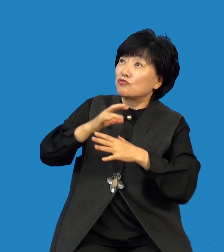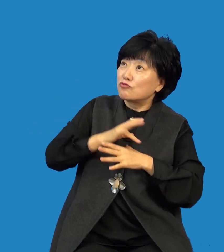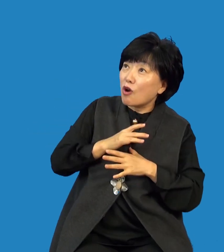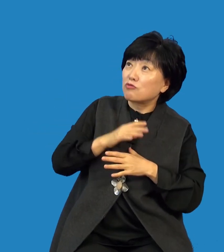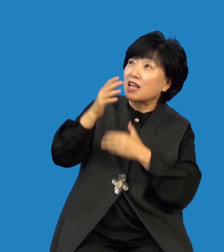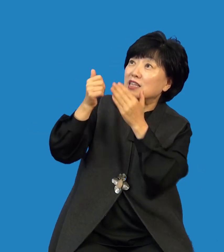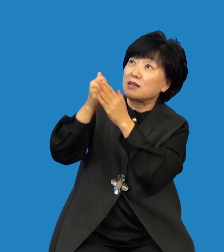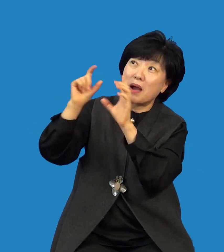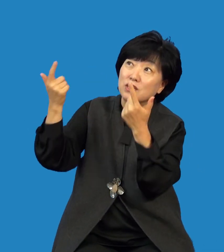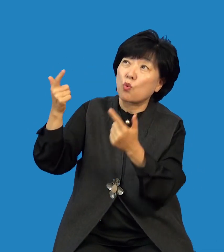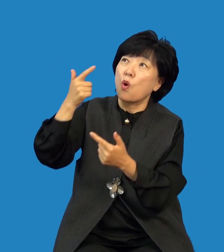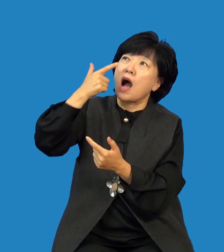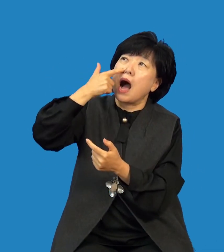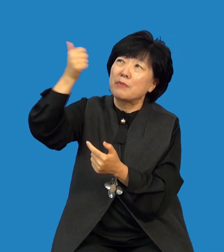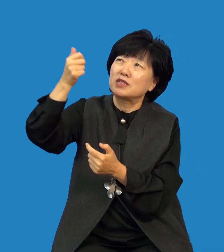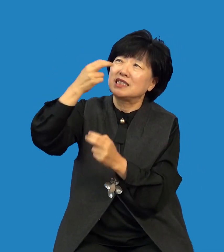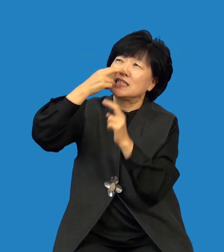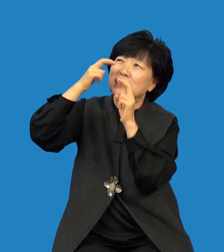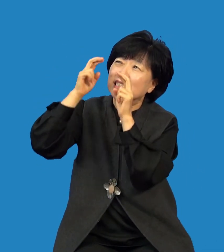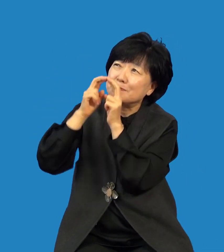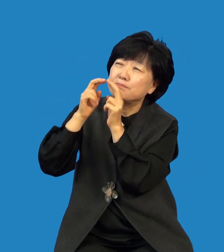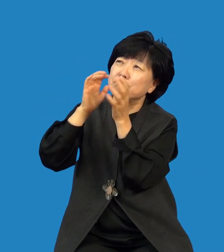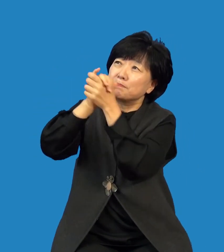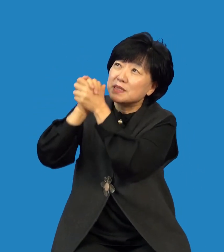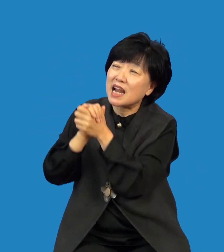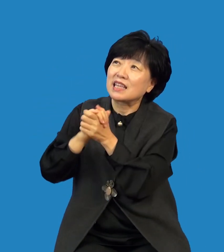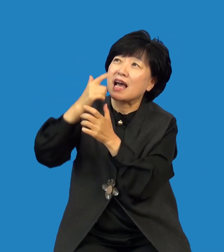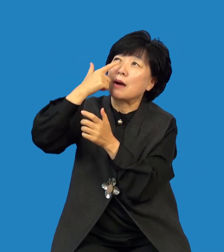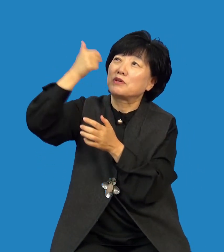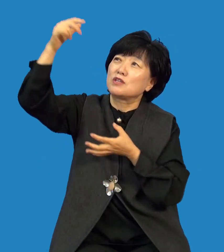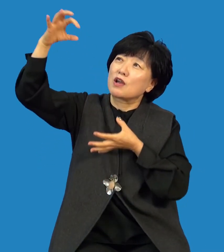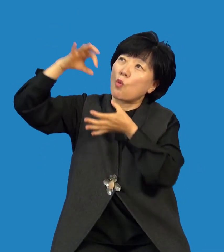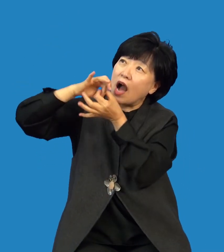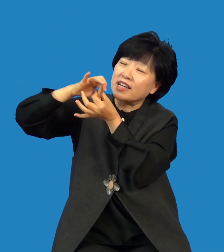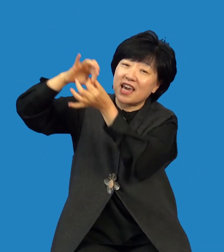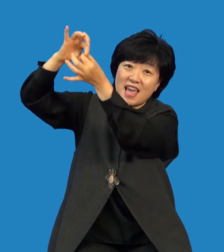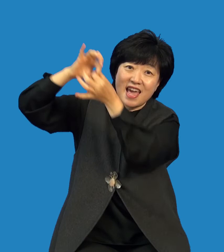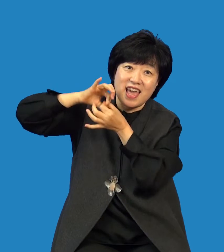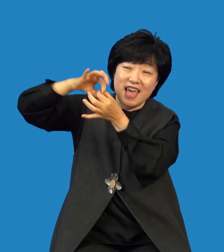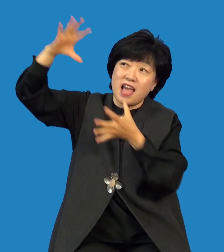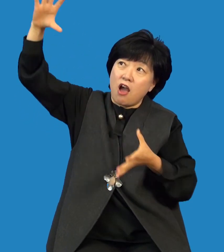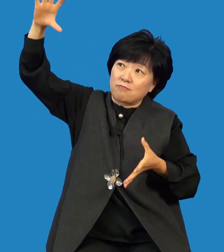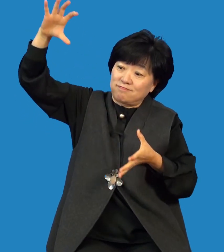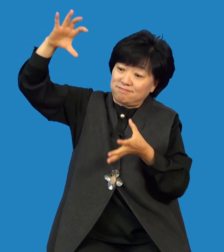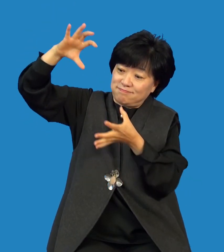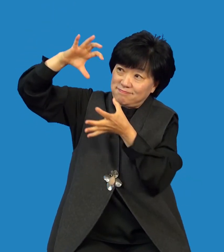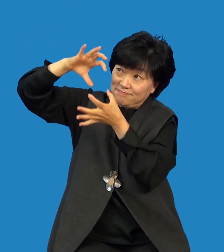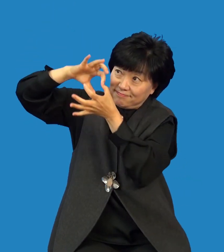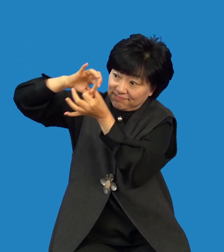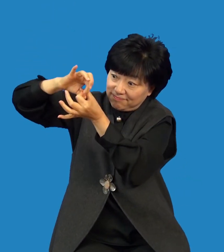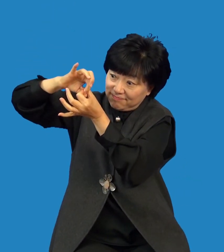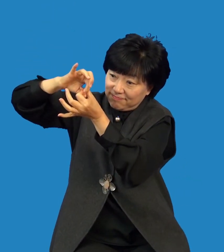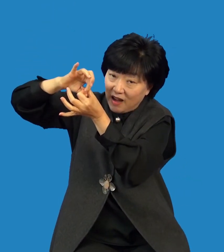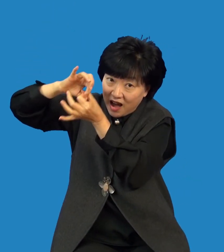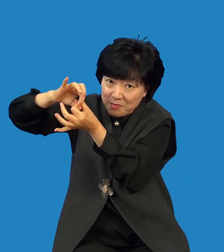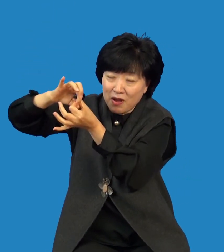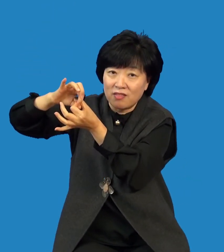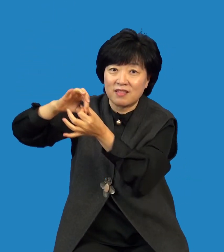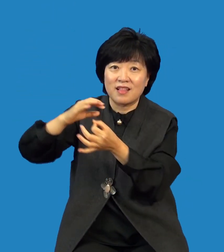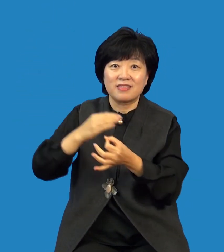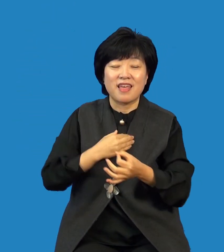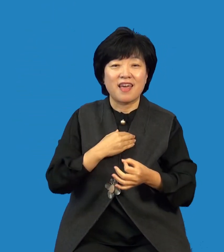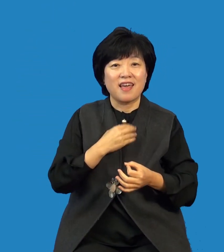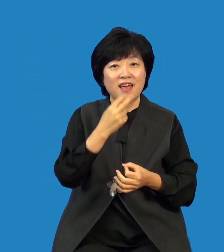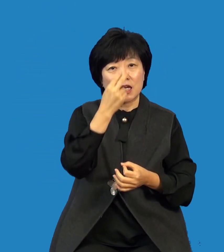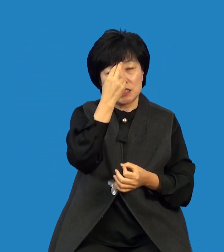친밀하고 좋으신 분이라고 하는 이 관계가 회복되는, 이게 여러분 우리의 두려움과 근심과 염려에 대한 근본적인 해답이라는 거예요.